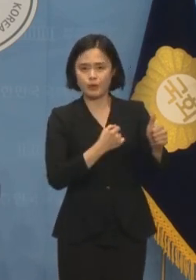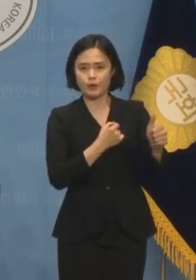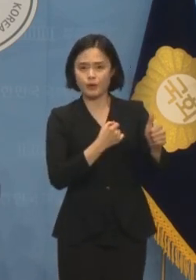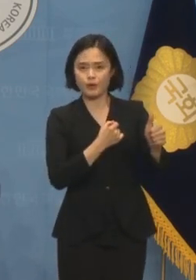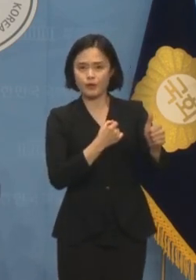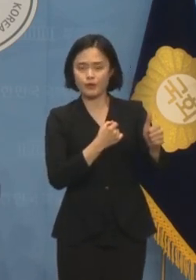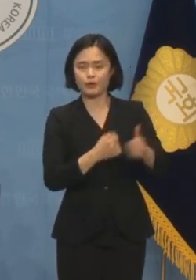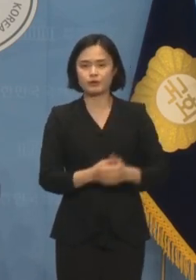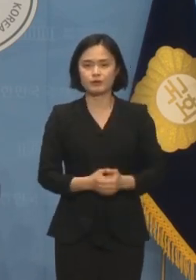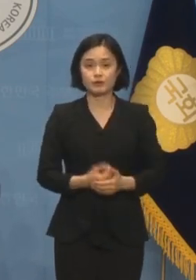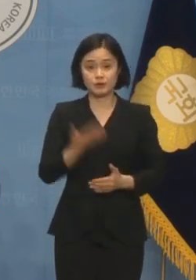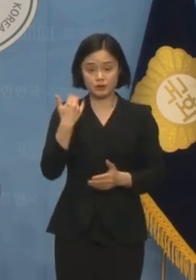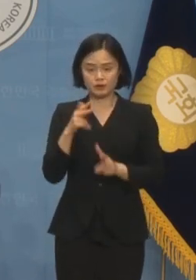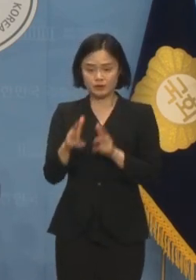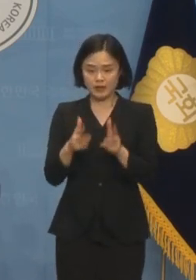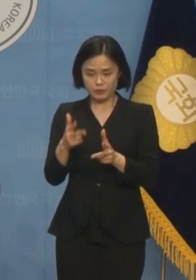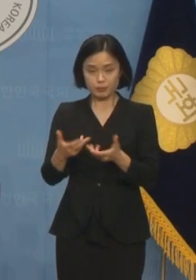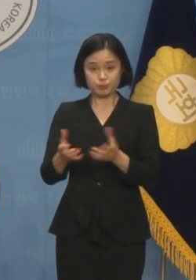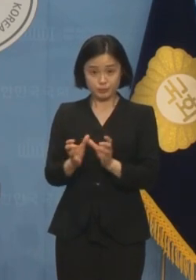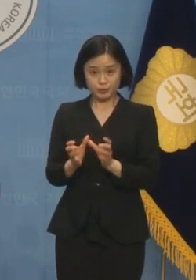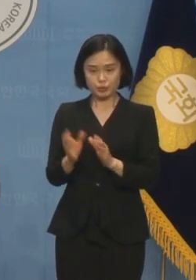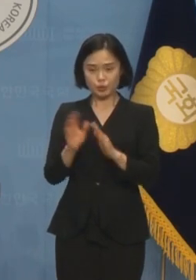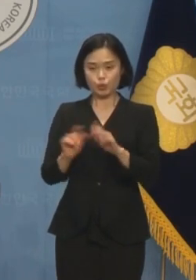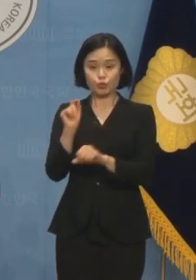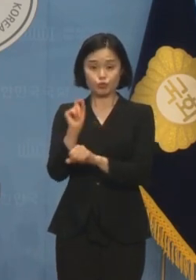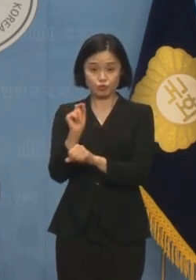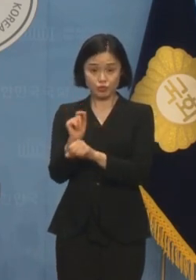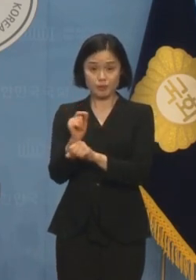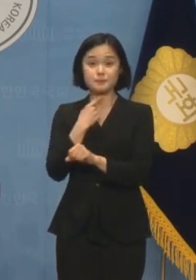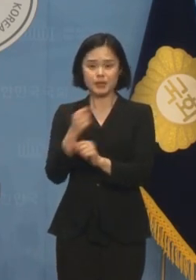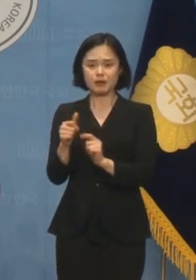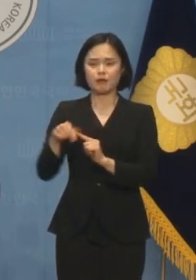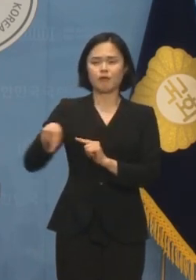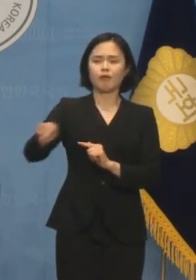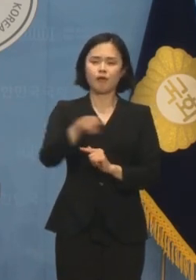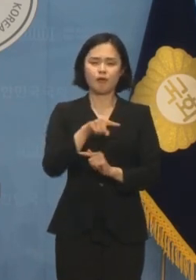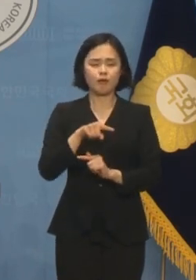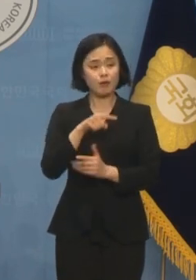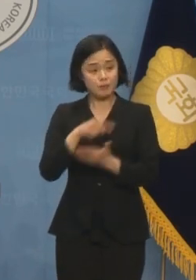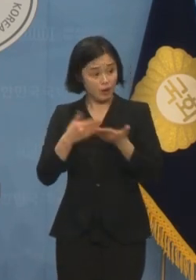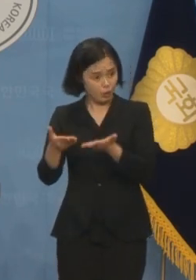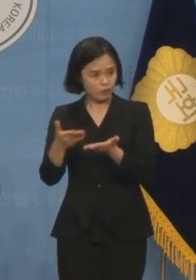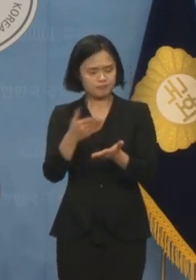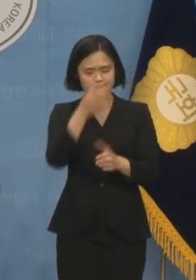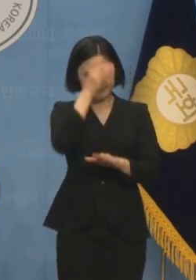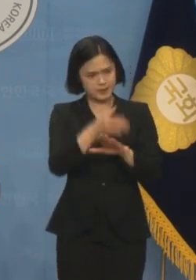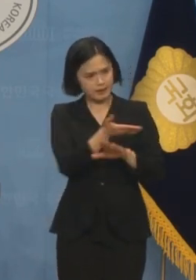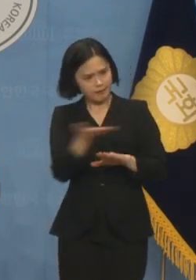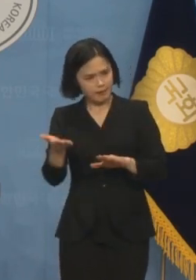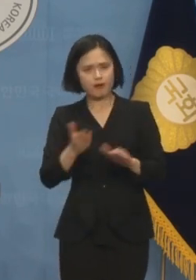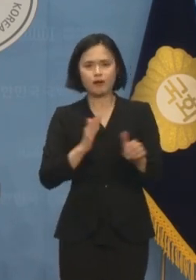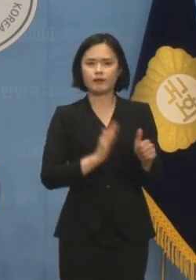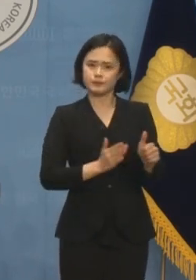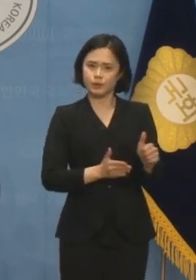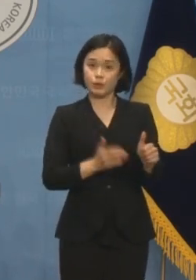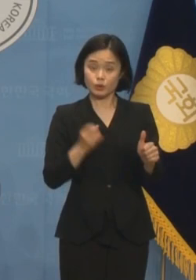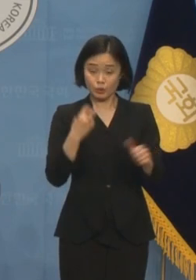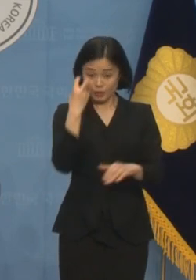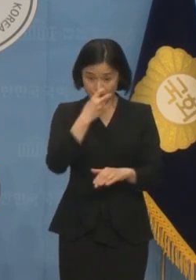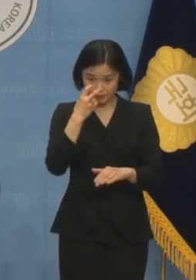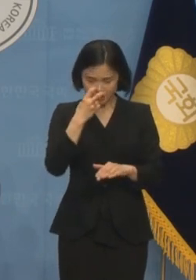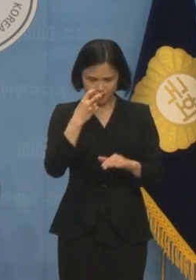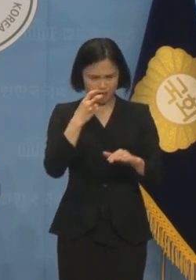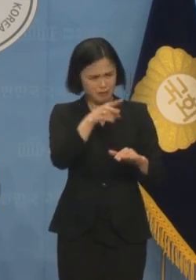전직 산업부 공무원들에게 사과하십시오. 그리고 엉터리 정치감사에 책임지고